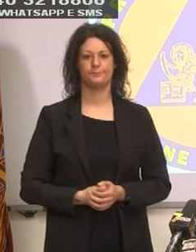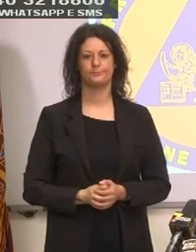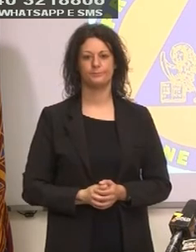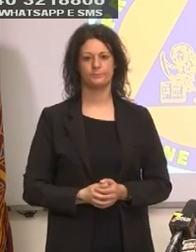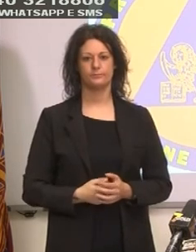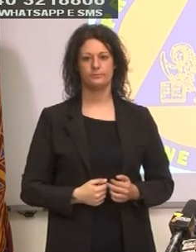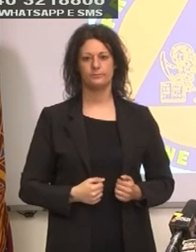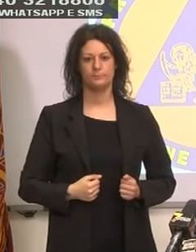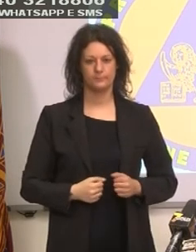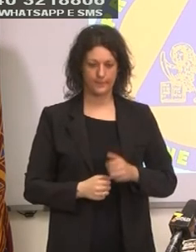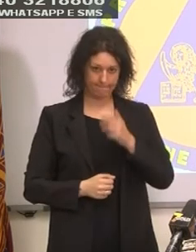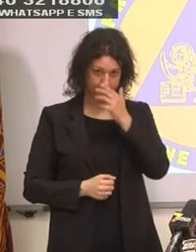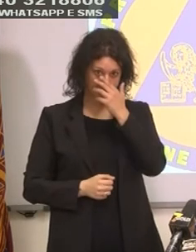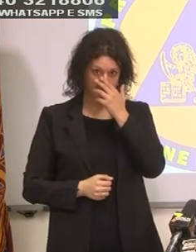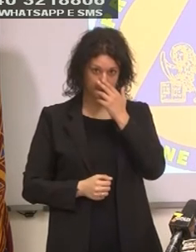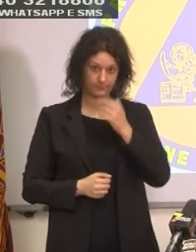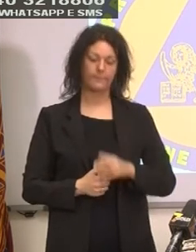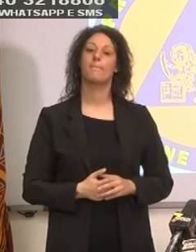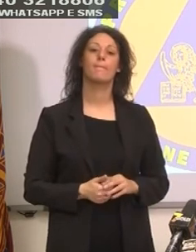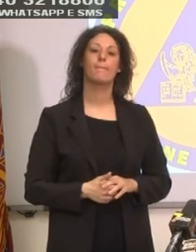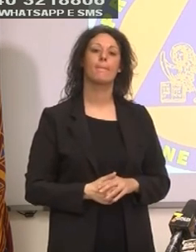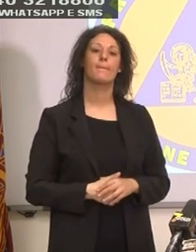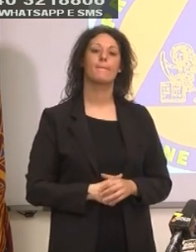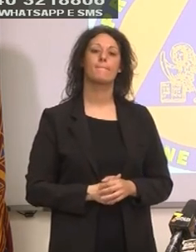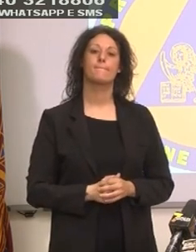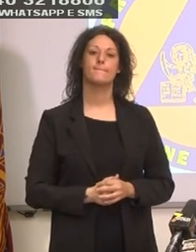Sempre Foris? Sì, io devo trattare un argomento che